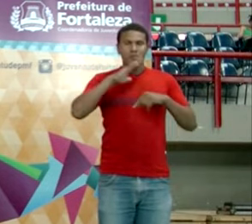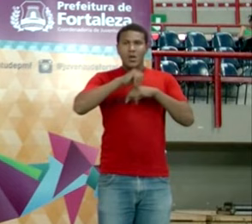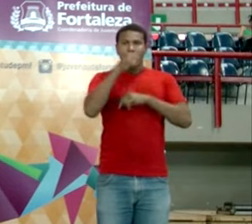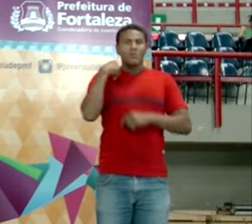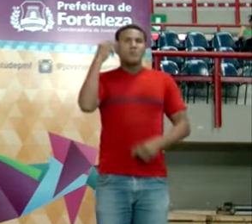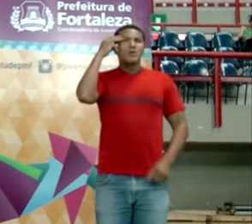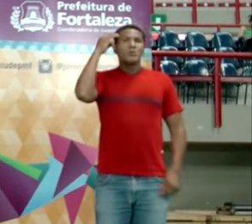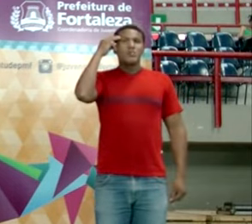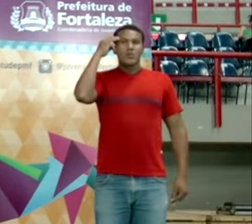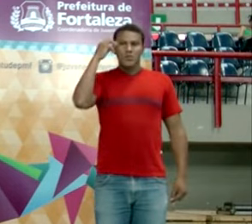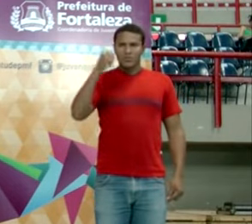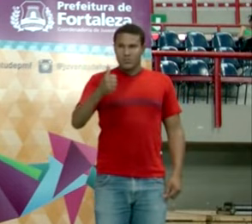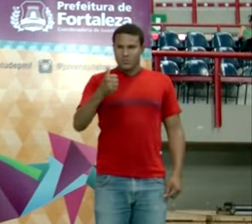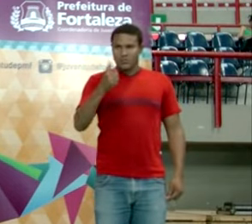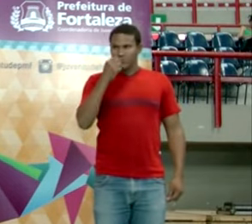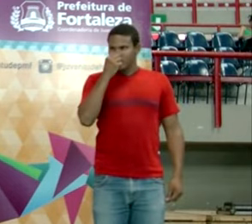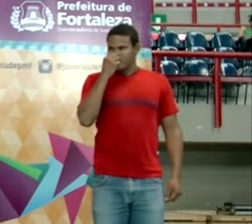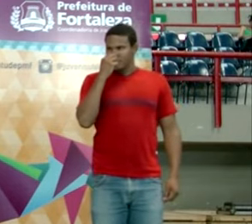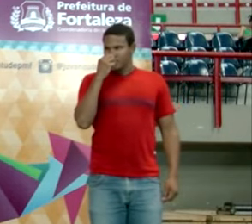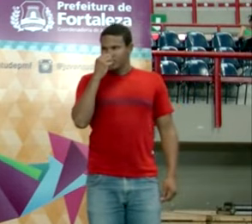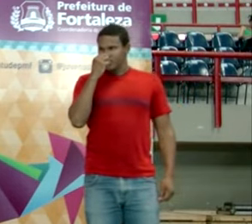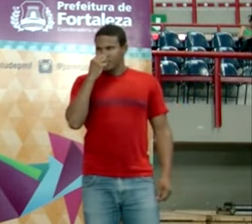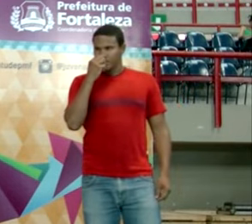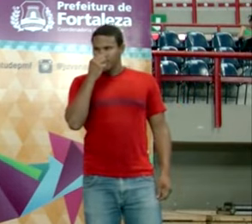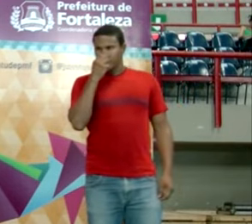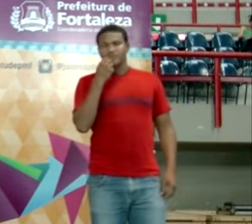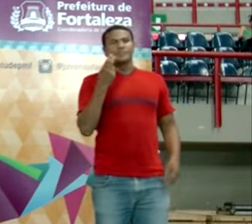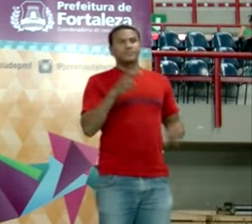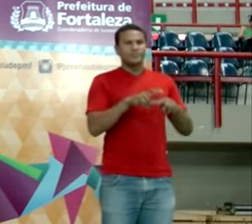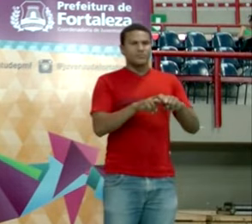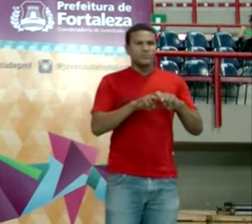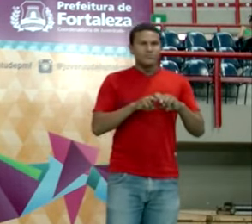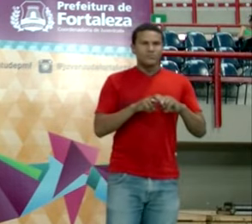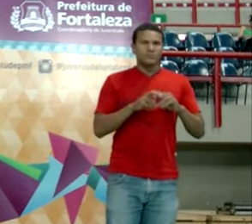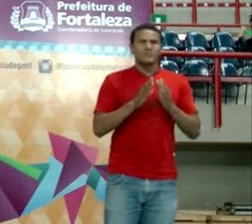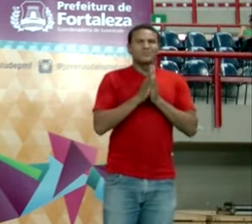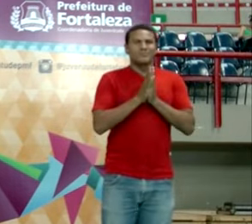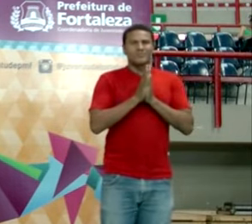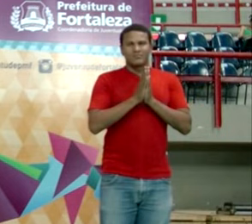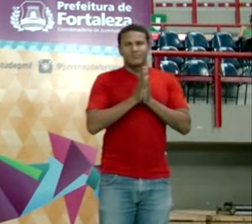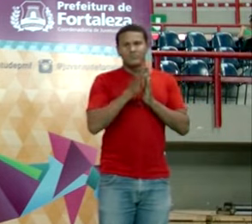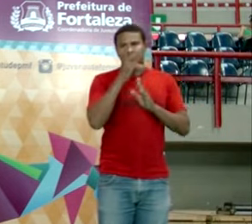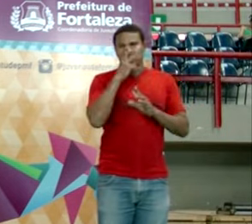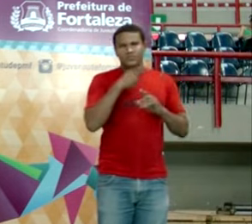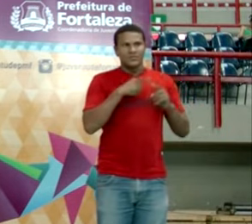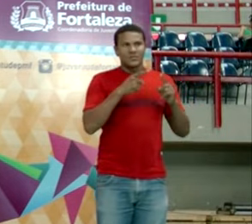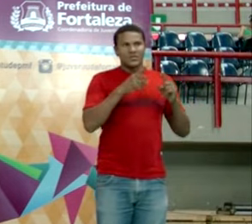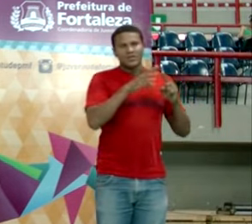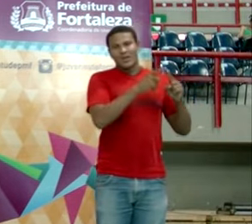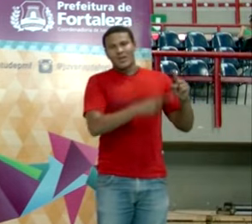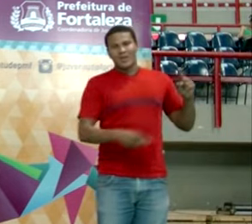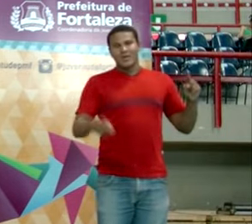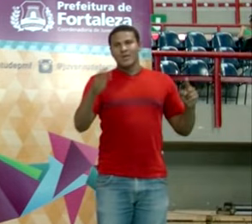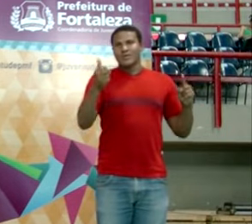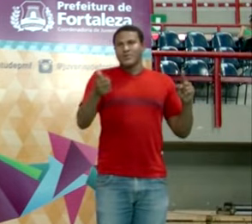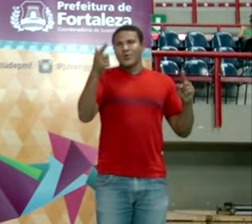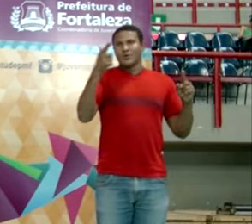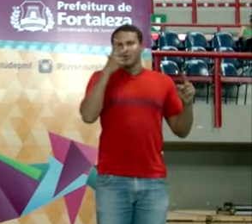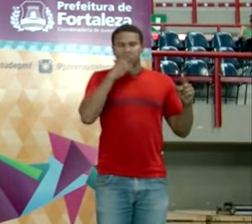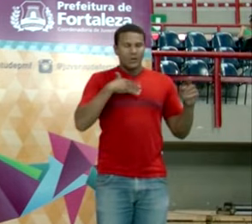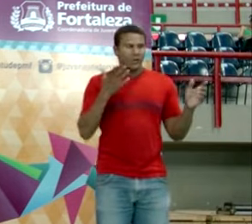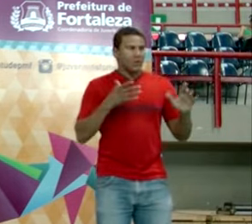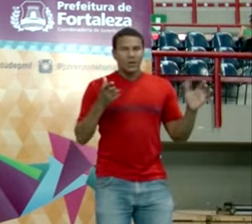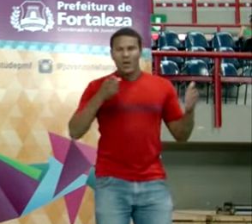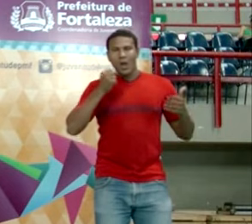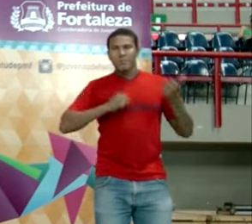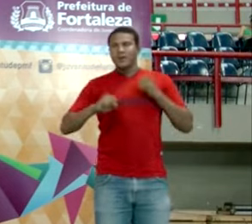memória. Tá certo? Então prestem bem atenção. Também não é para dormir o dia até meio-dia, sair correndo para, né?